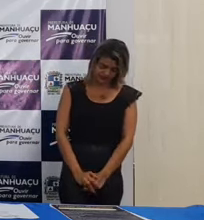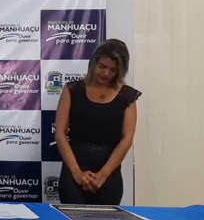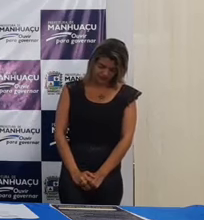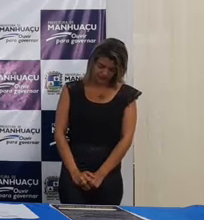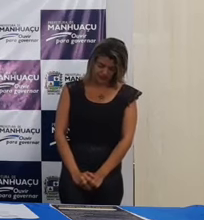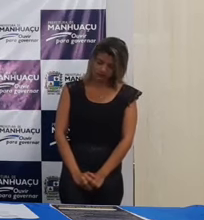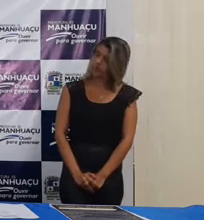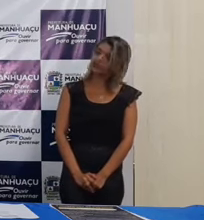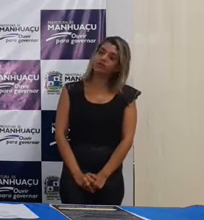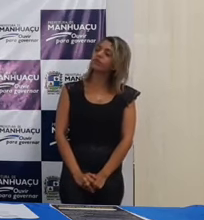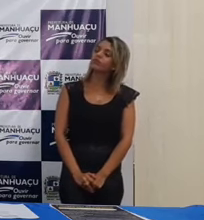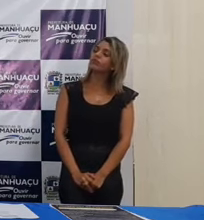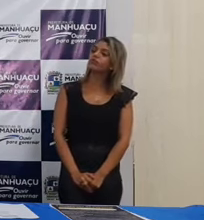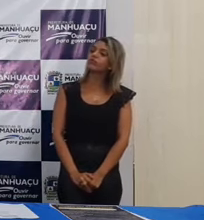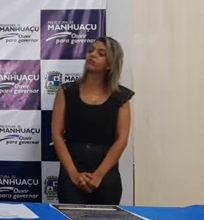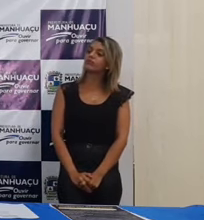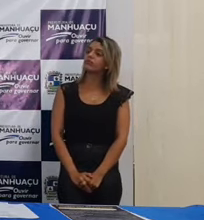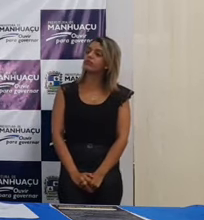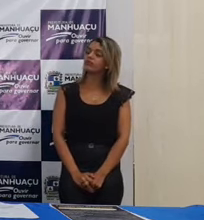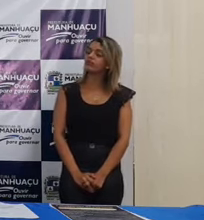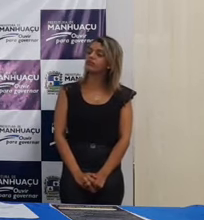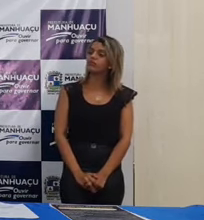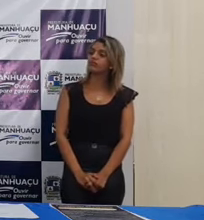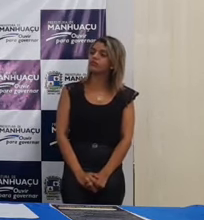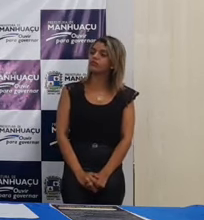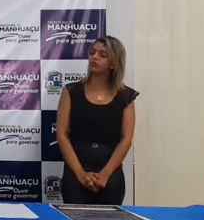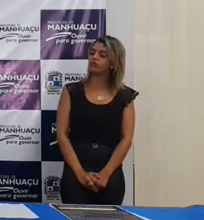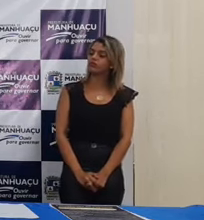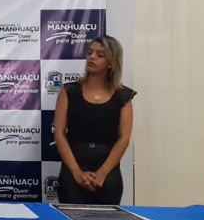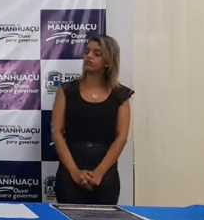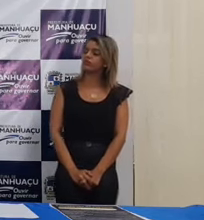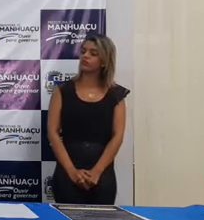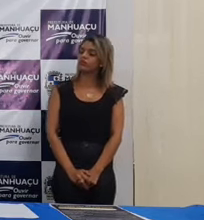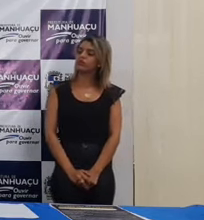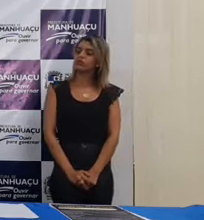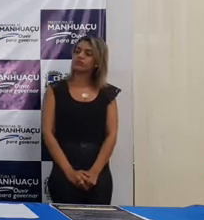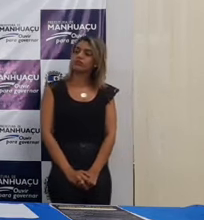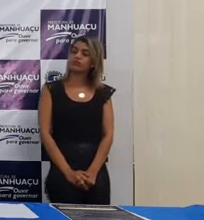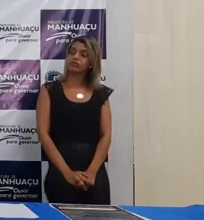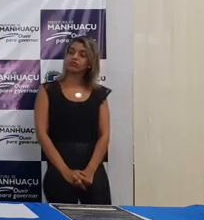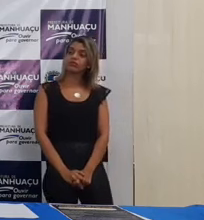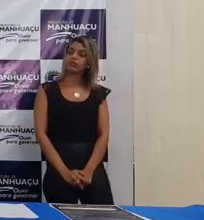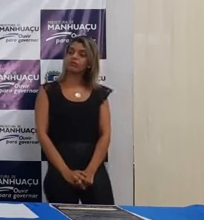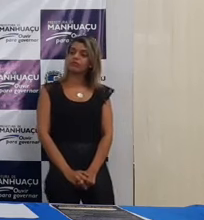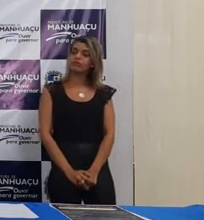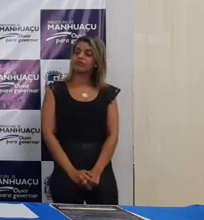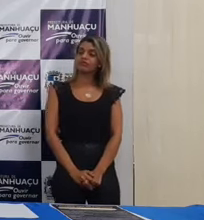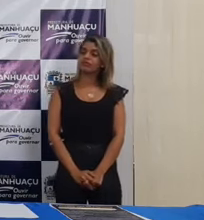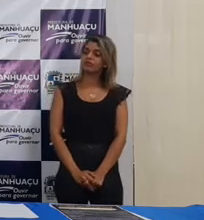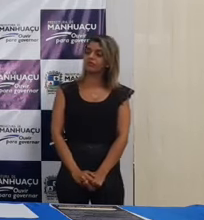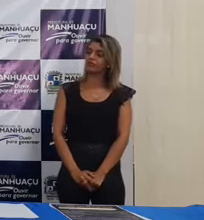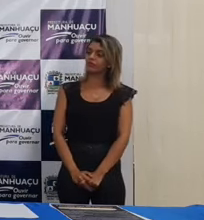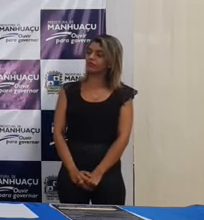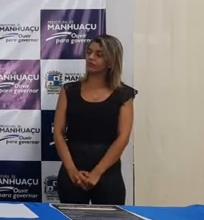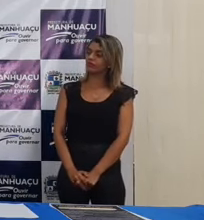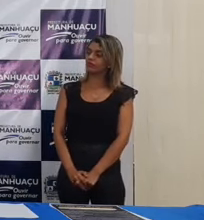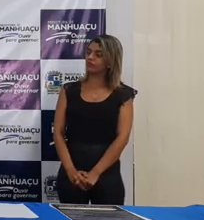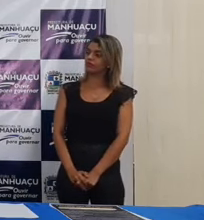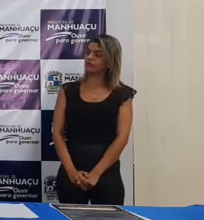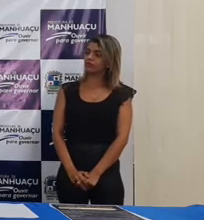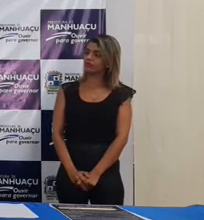o TAC, termo de ajustamento de conduta. Foi colocado, vai ser colocado à disposição para que haja assinatura